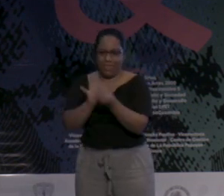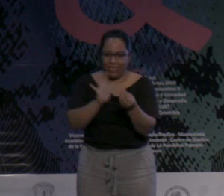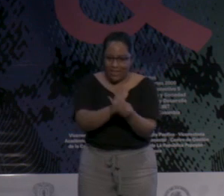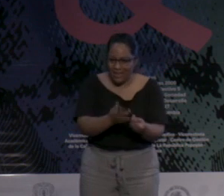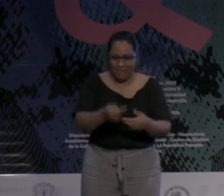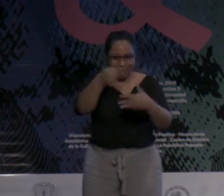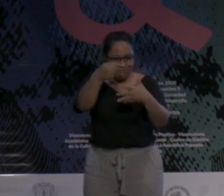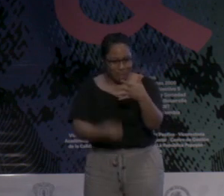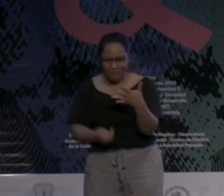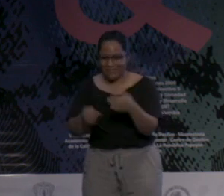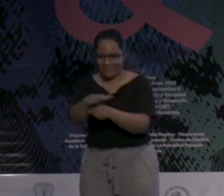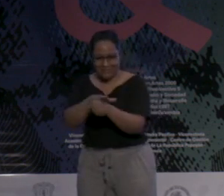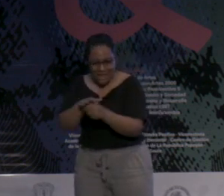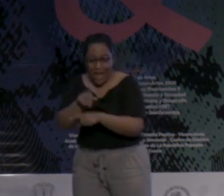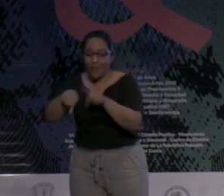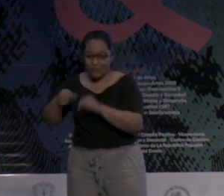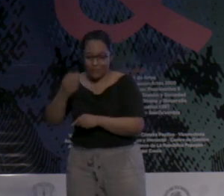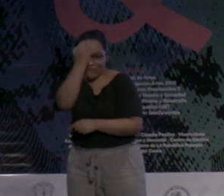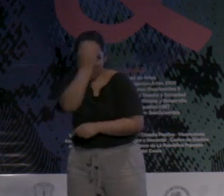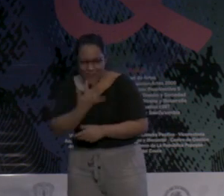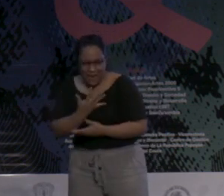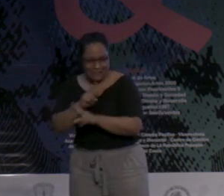razones, muchos de ellos por el conflicto